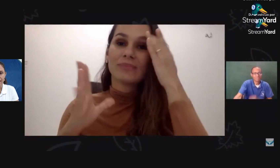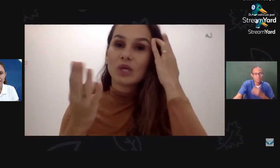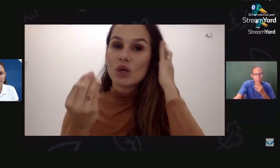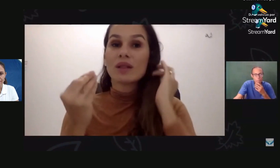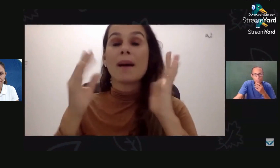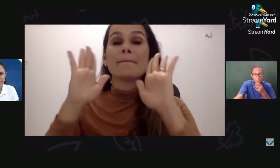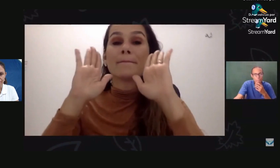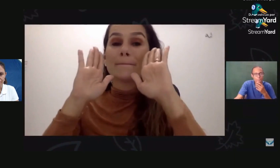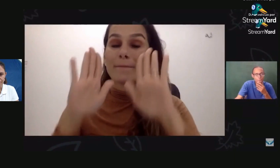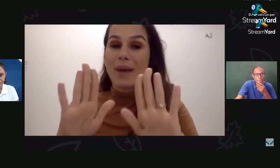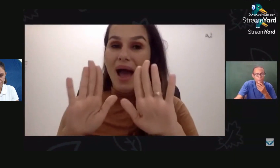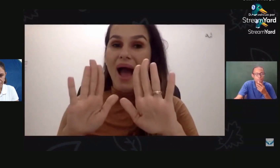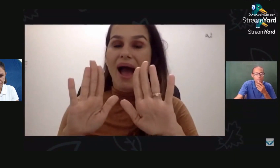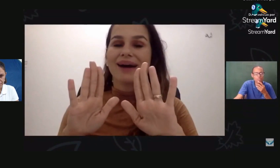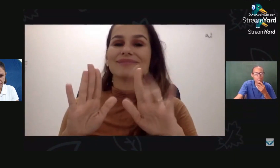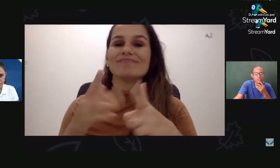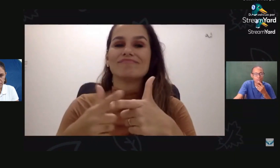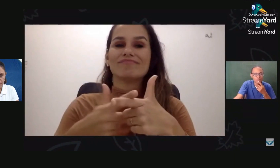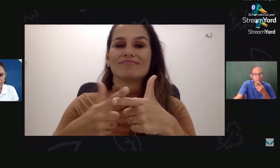Mas